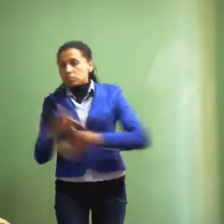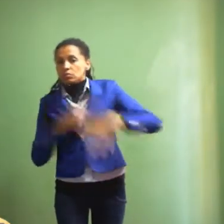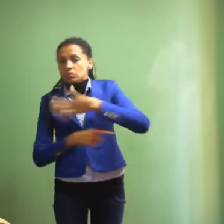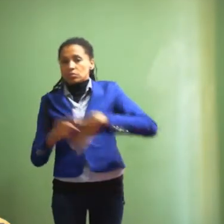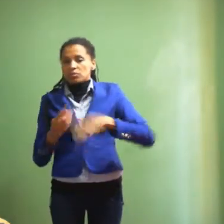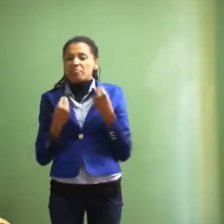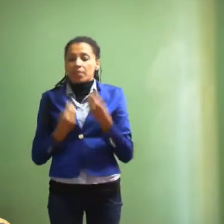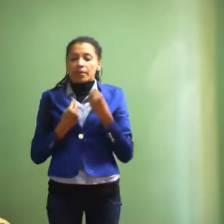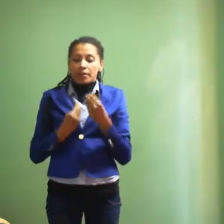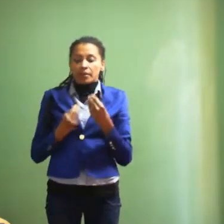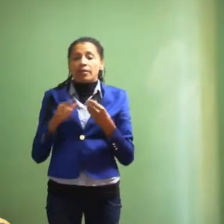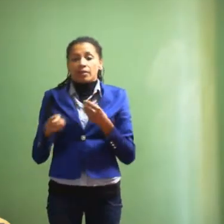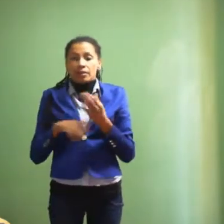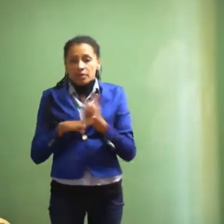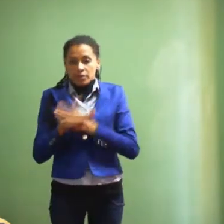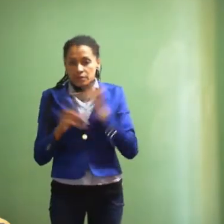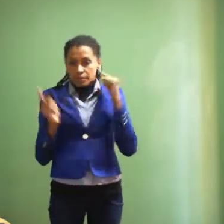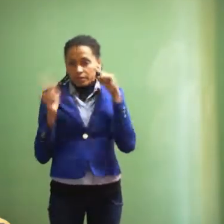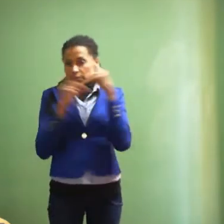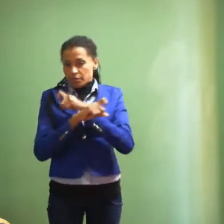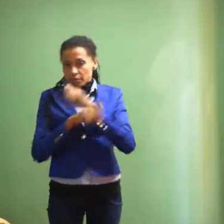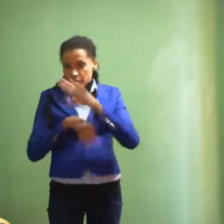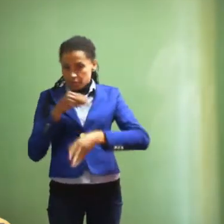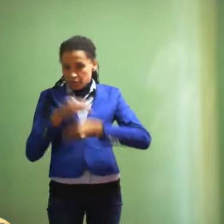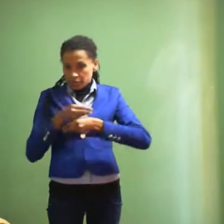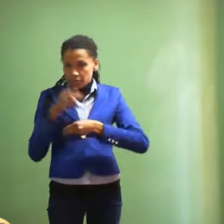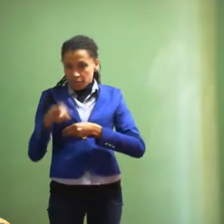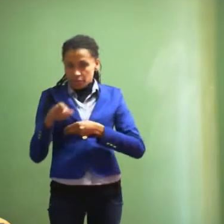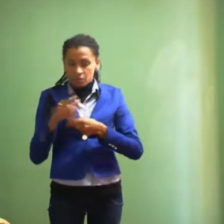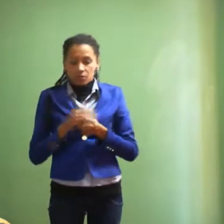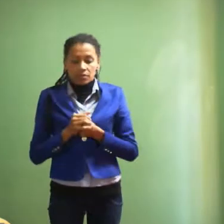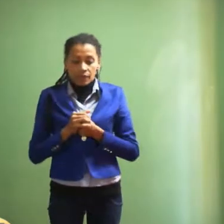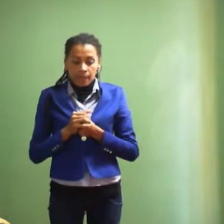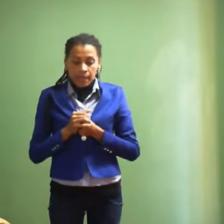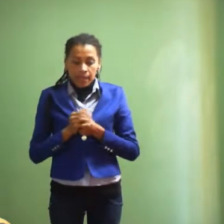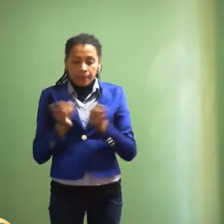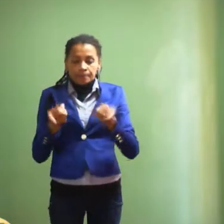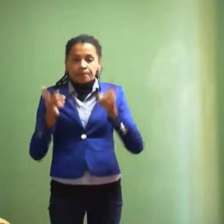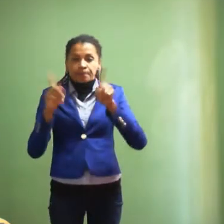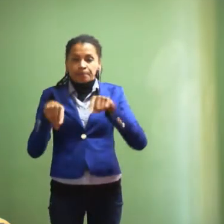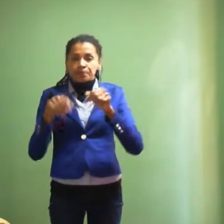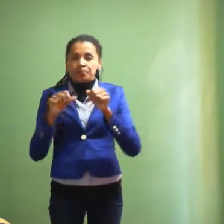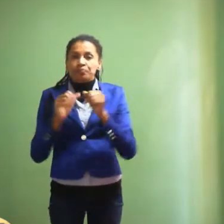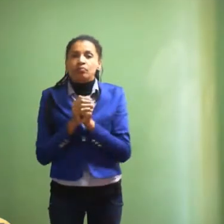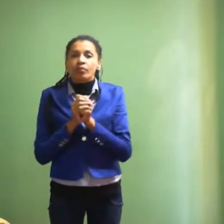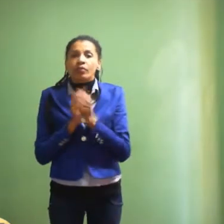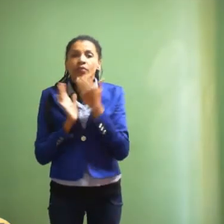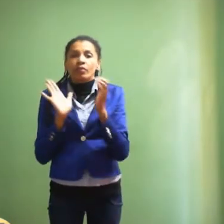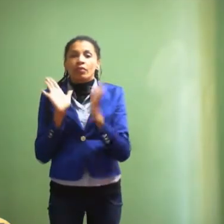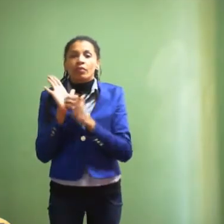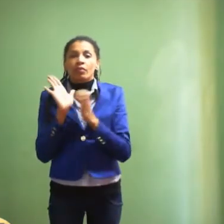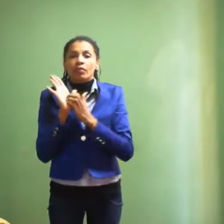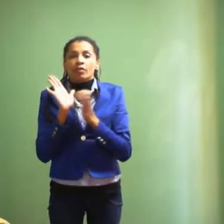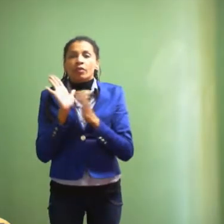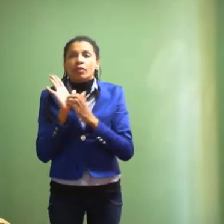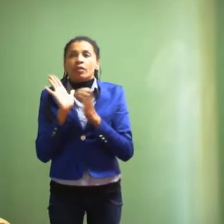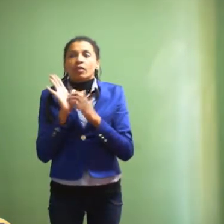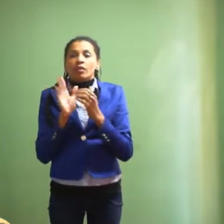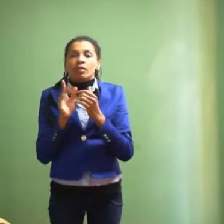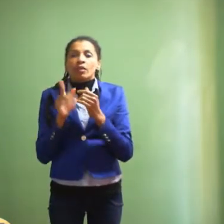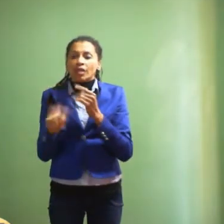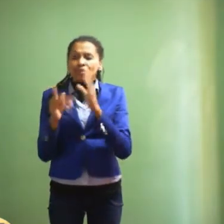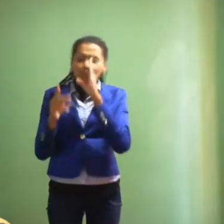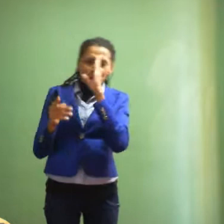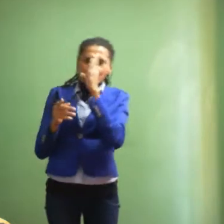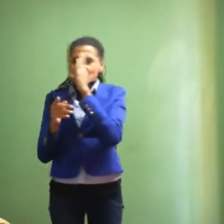y muy pensado por la docente, pero además de que esté presente, también podemos utilizarla, por ejemplo, para recoger las inquietudes